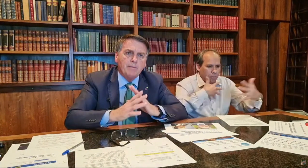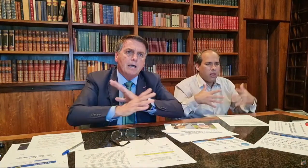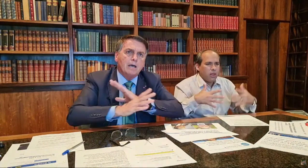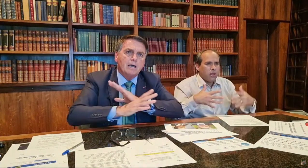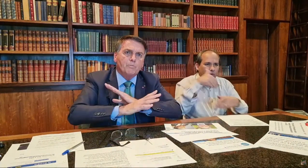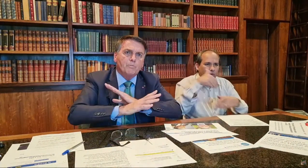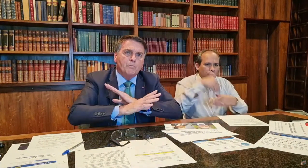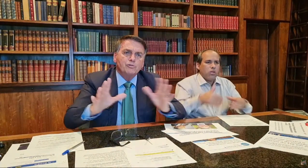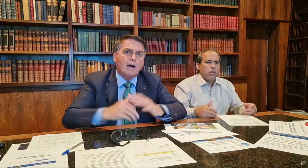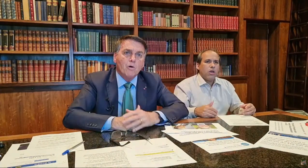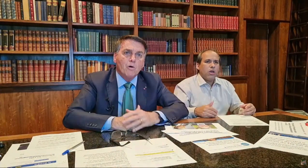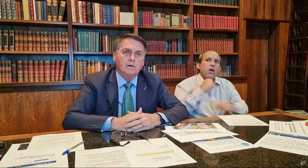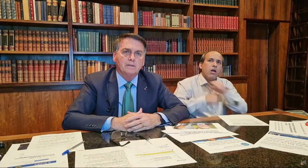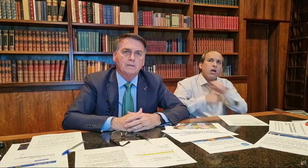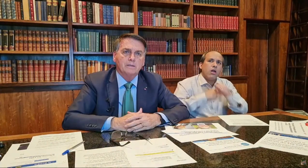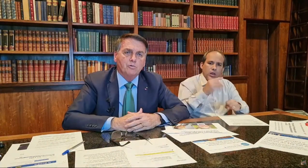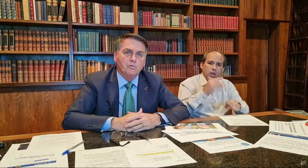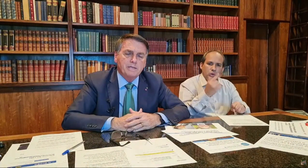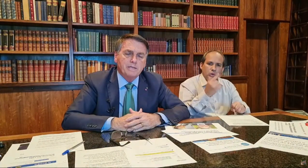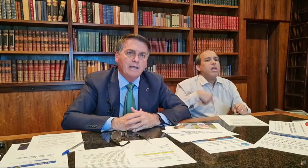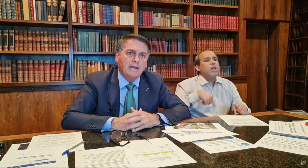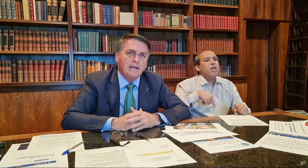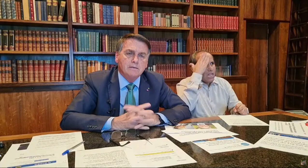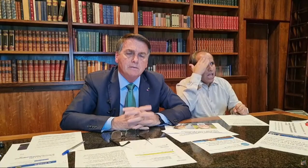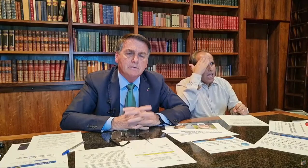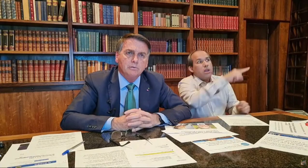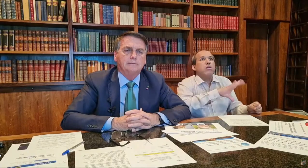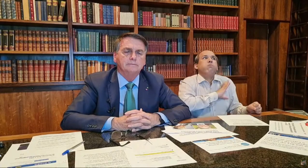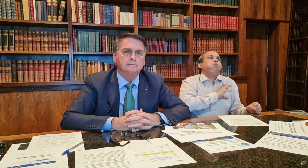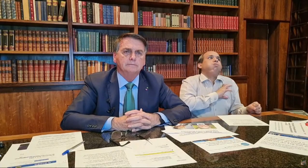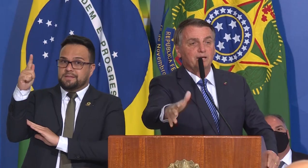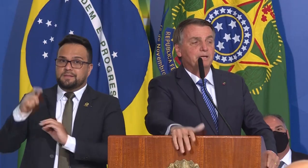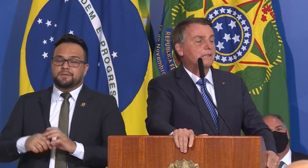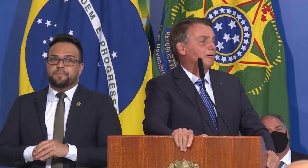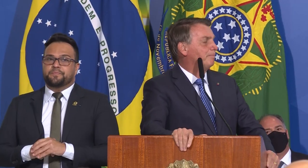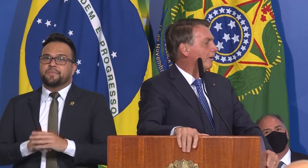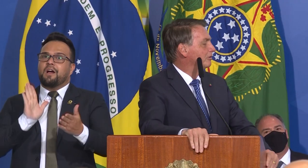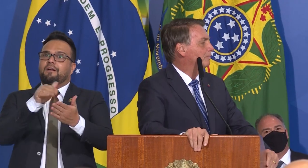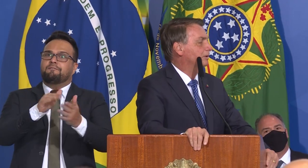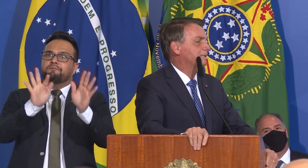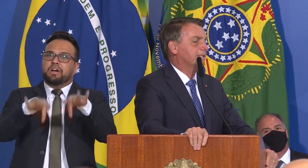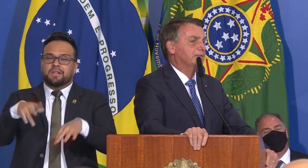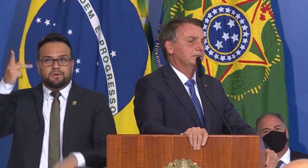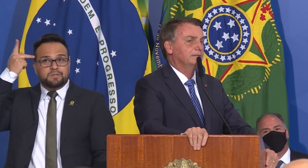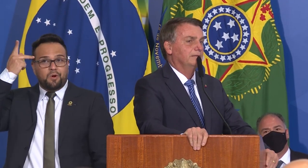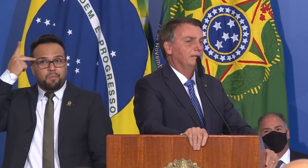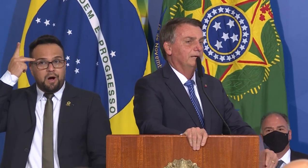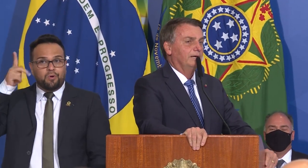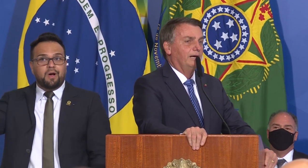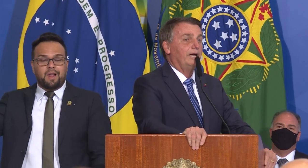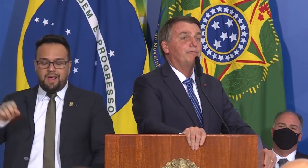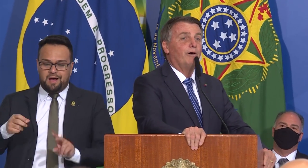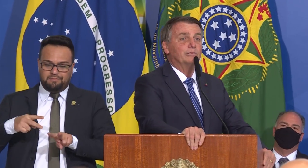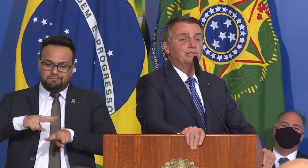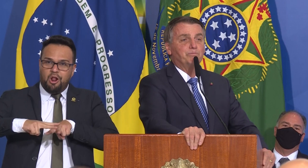sólo conocemos el profundo amor y consideración que tiene por lula dos investigaciones fueron abiertas